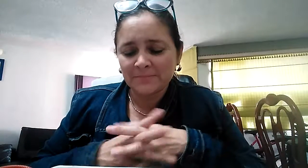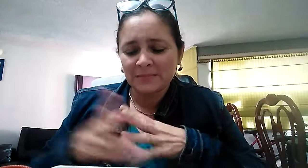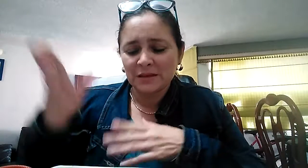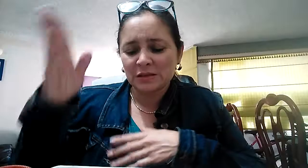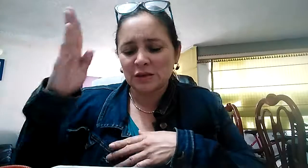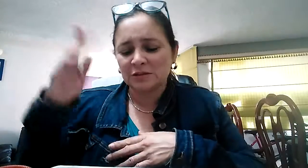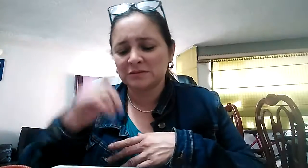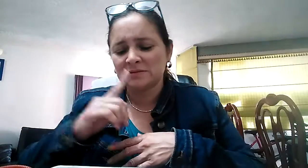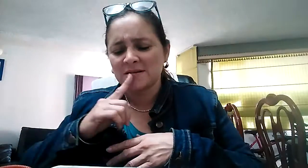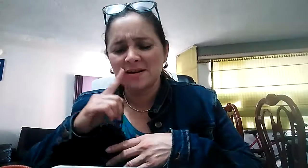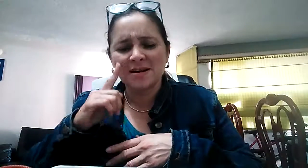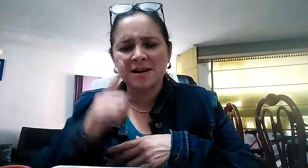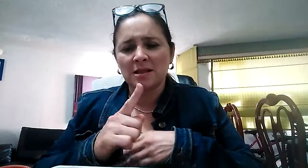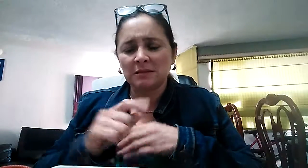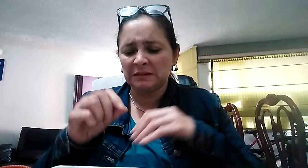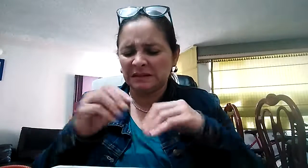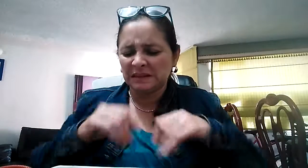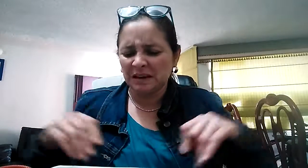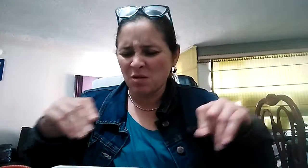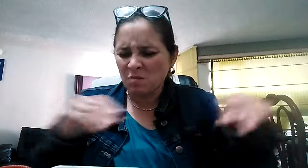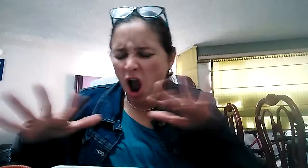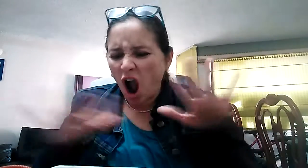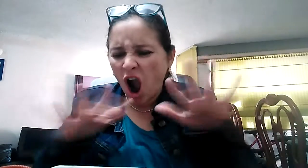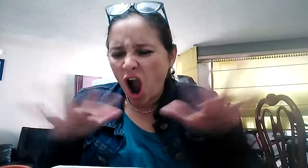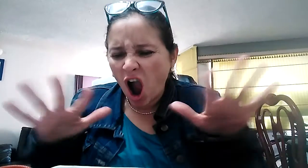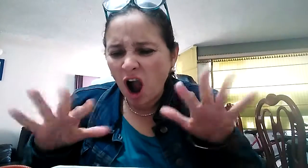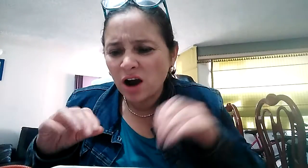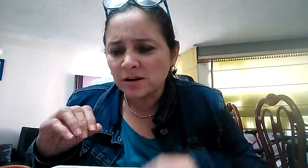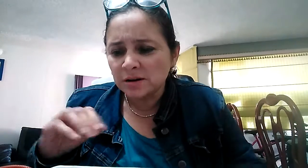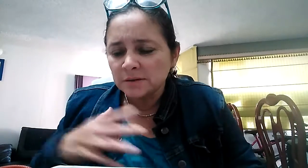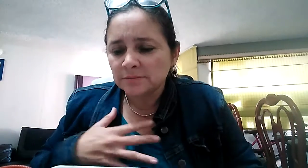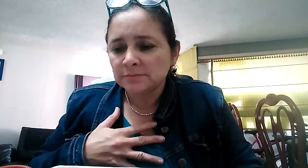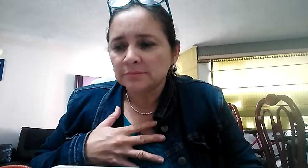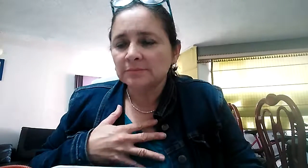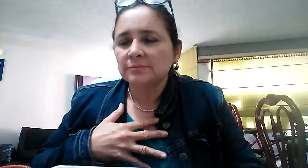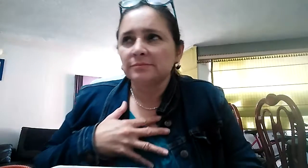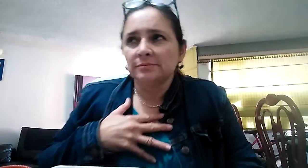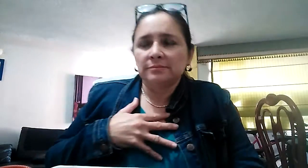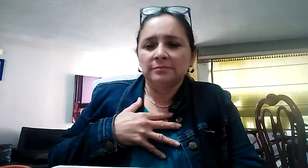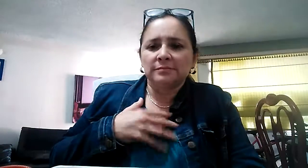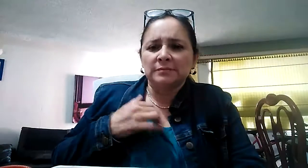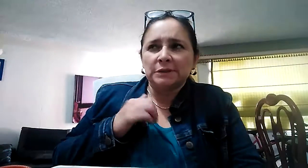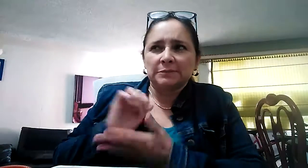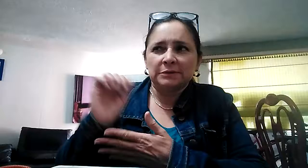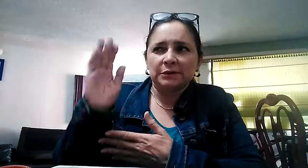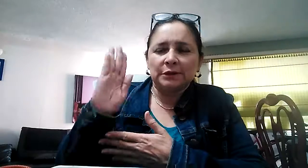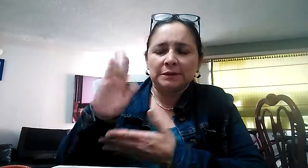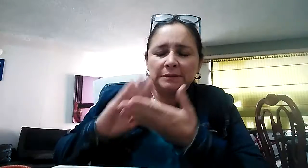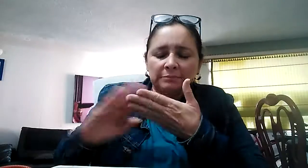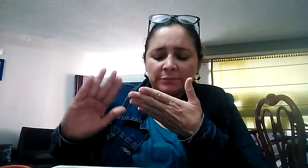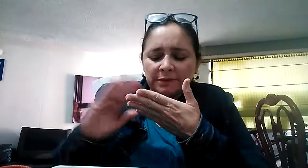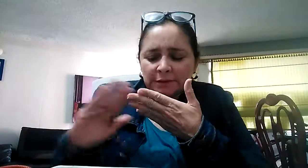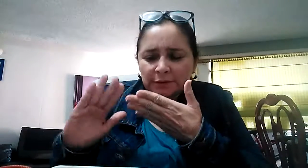Ah, no es mi reloj despertador. ¡Sus! ¡Estamos dentro del juego! Increíble. Mucho más que eso. Signo